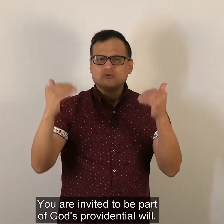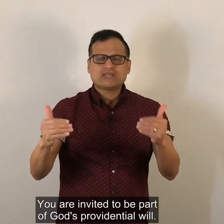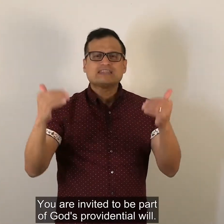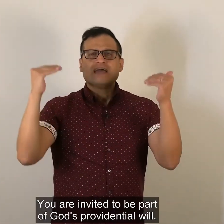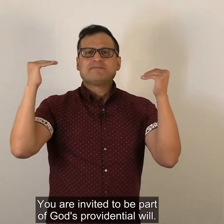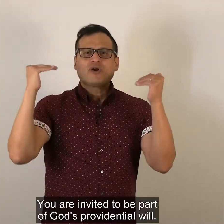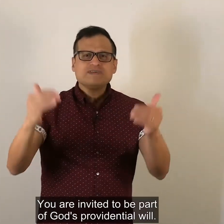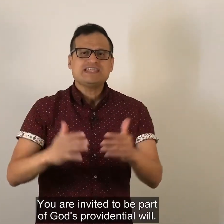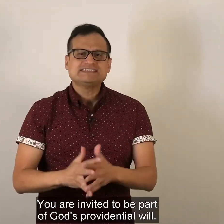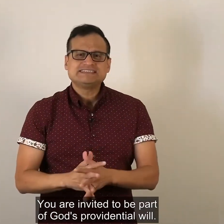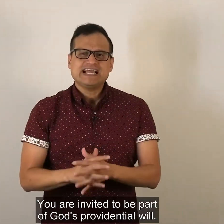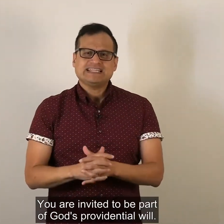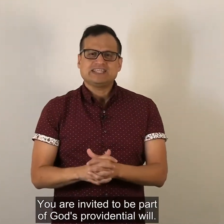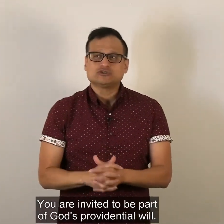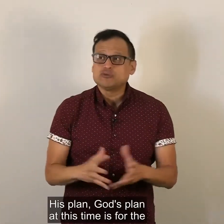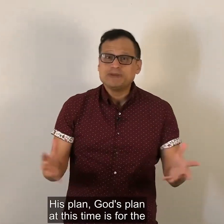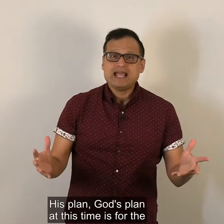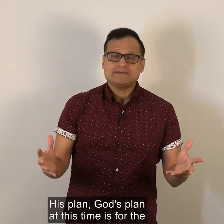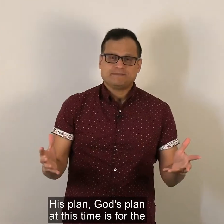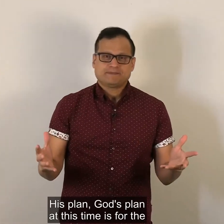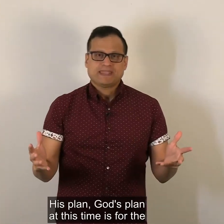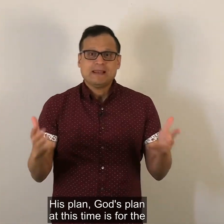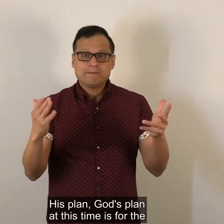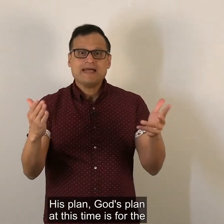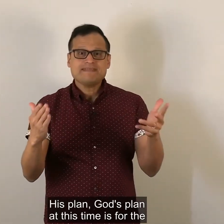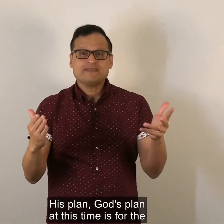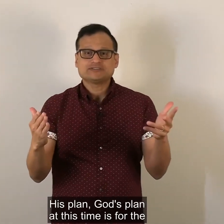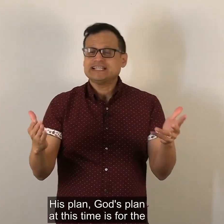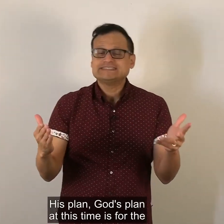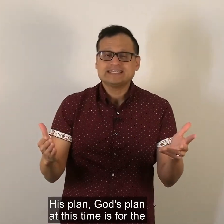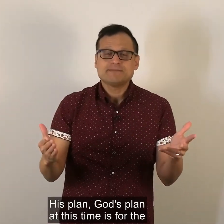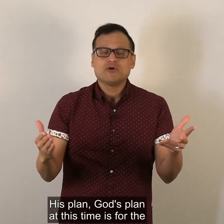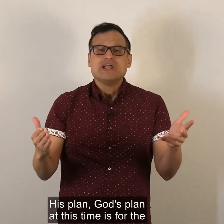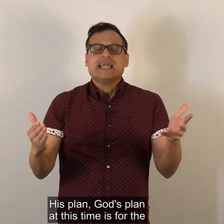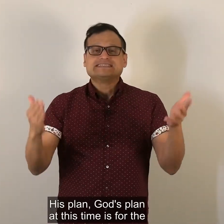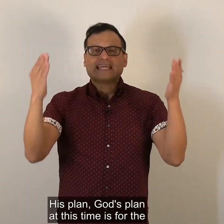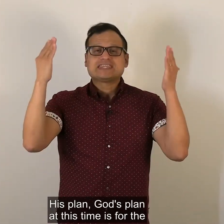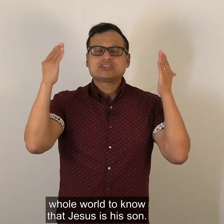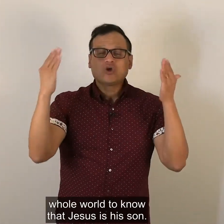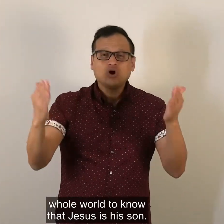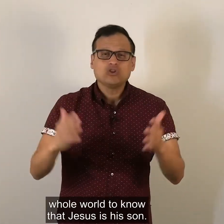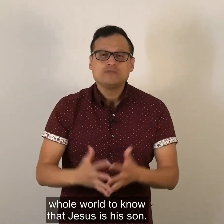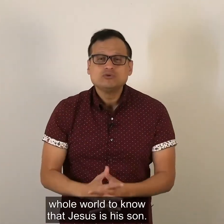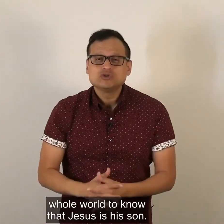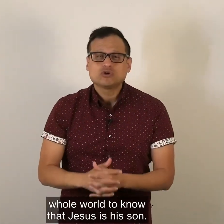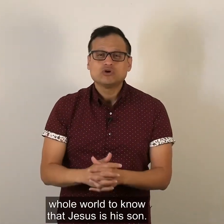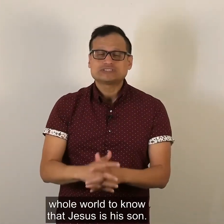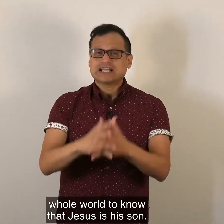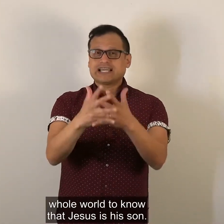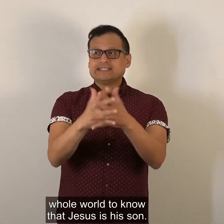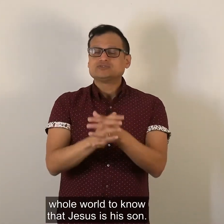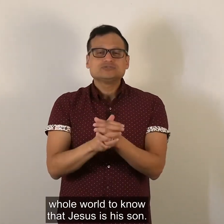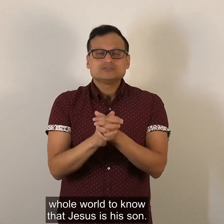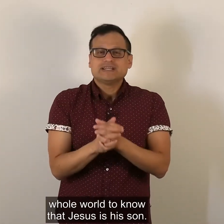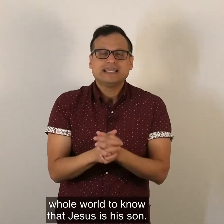voluntad providencial de Dios. Su plan, el plan de Dios en este tiempo, es que todo el mundo conozca que Jesús es su